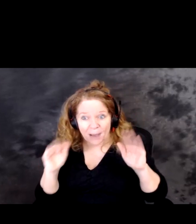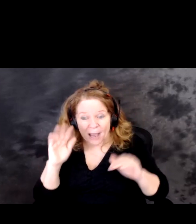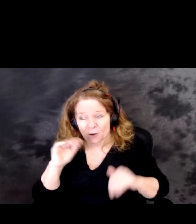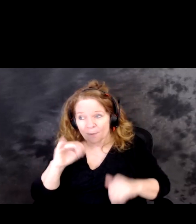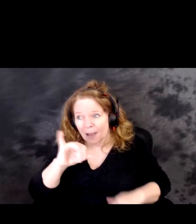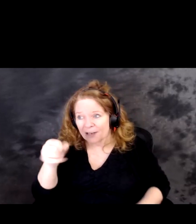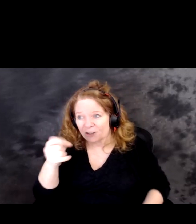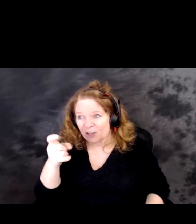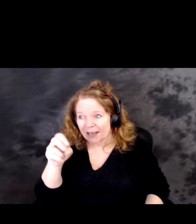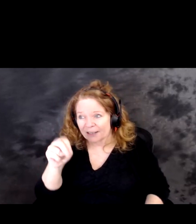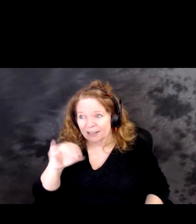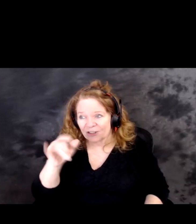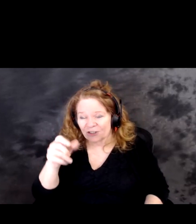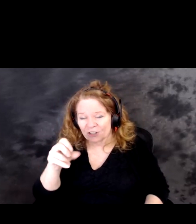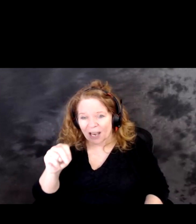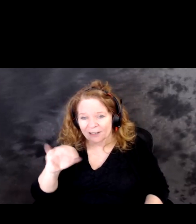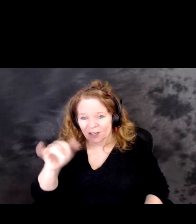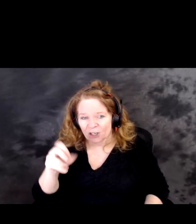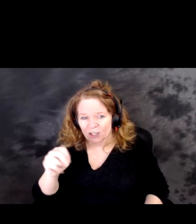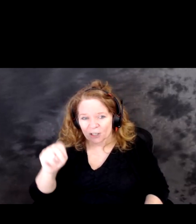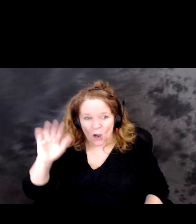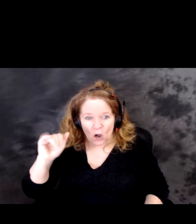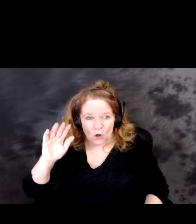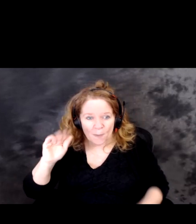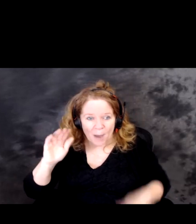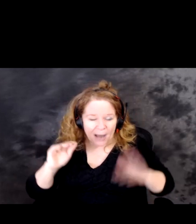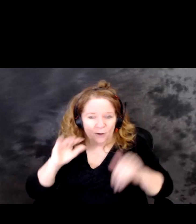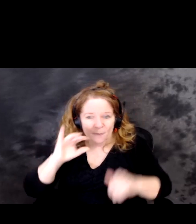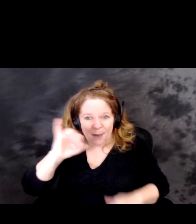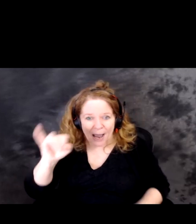Adiós, Jackson, Jackson, Jackson. Adiós, adiós.